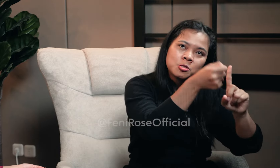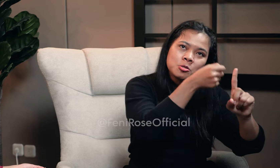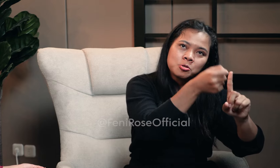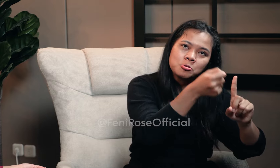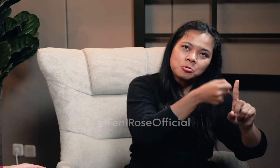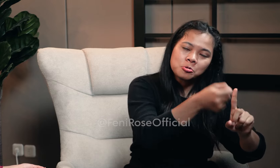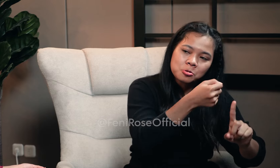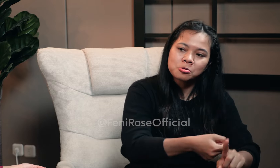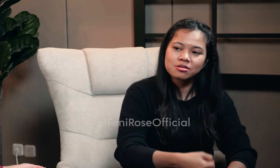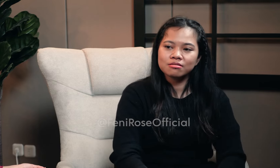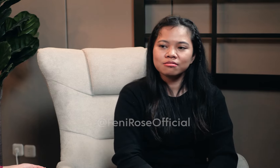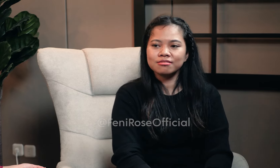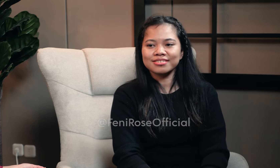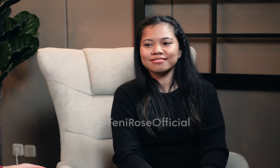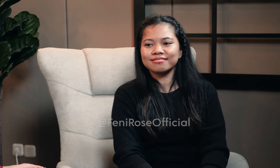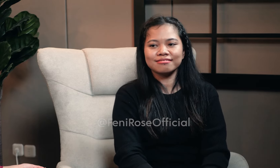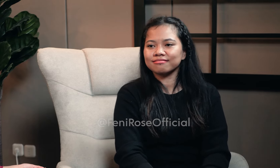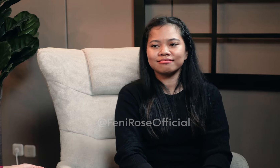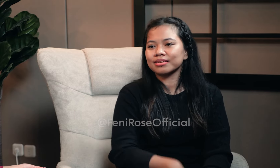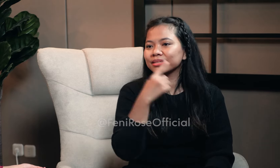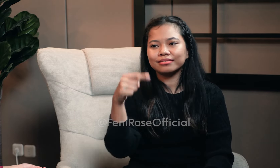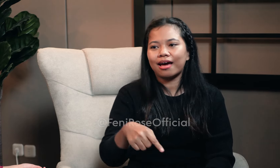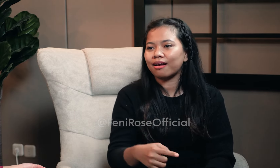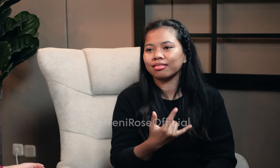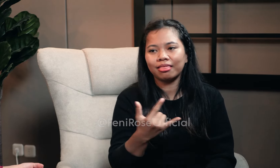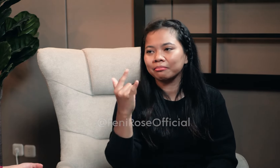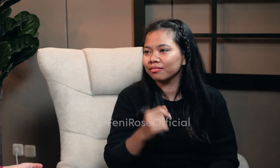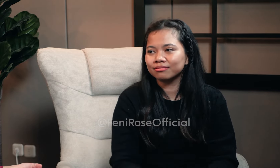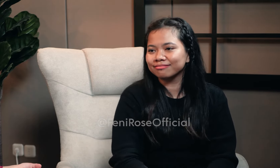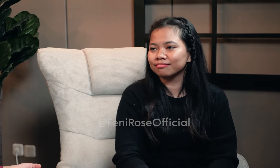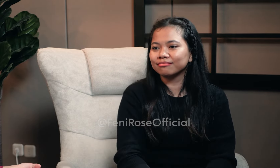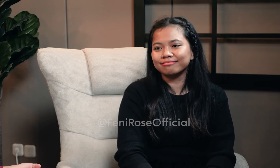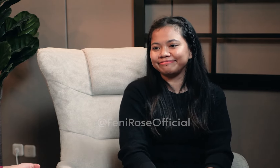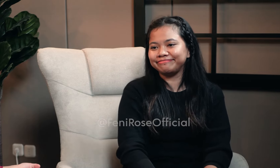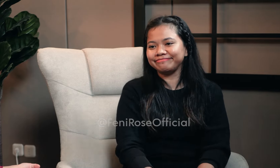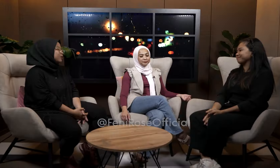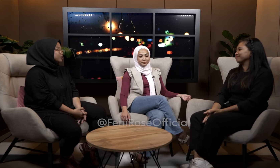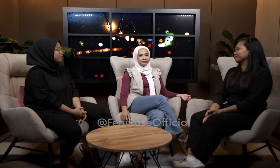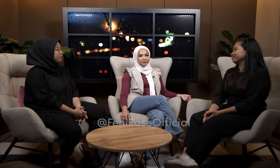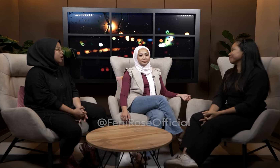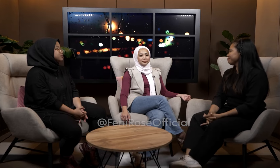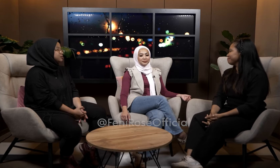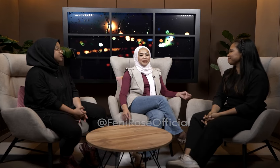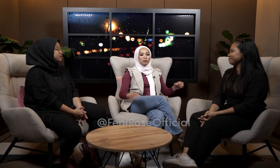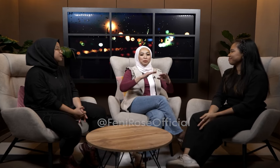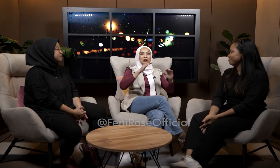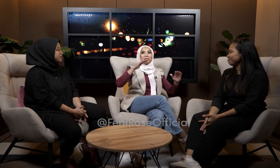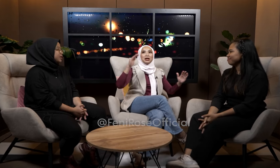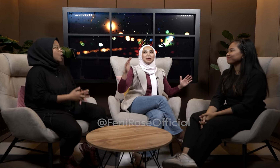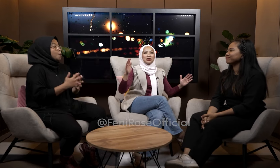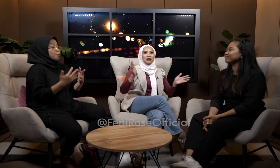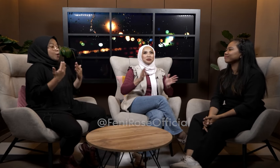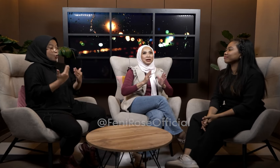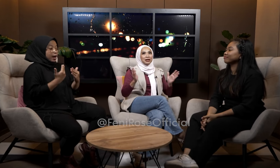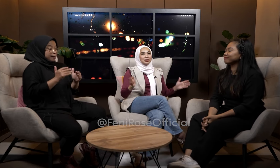advokasi lagi kalau pengin nonton film baru kayak gitu I sampai sekarang ya tetap harus advokasi ya mudah-mudahan pelan-pelan orang semakin